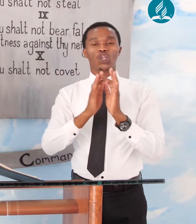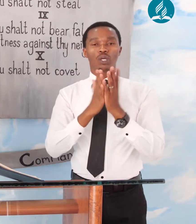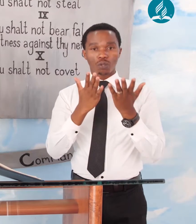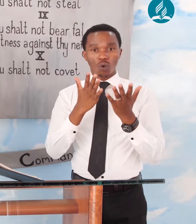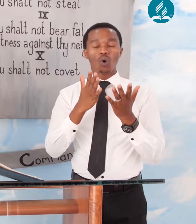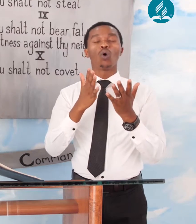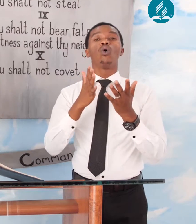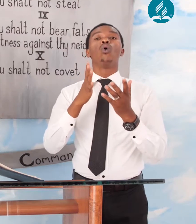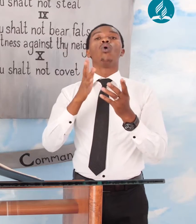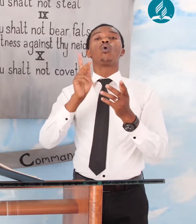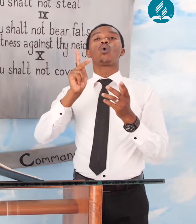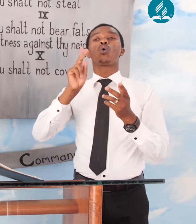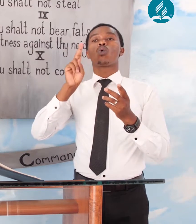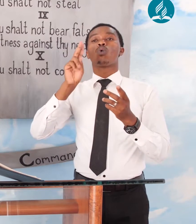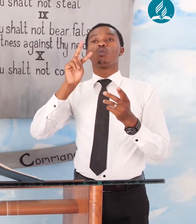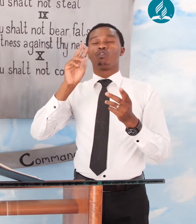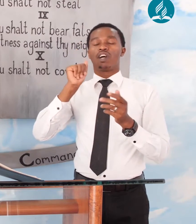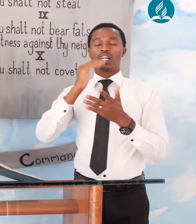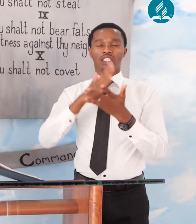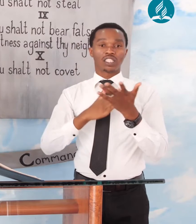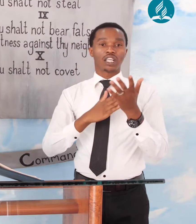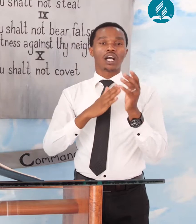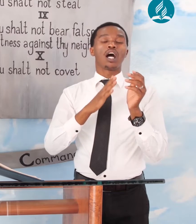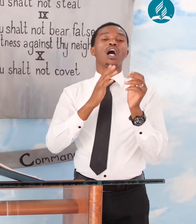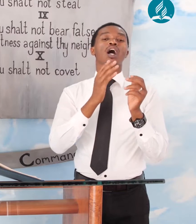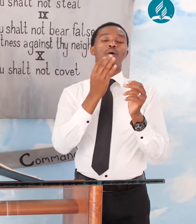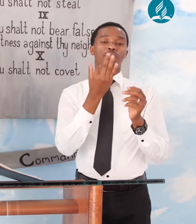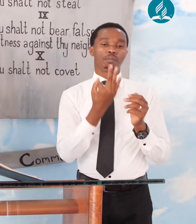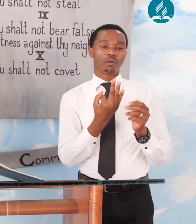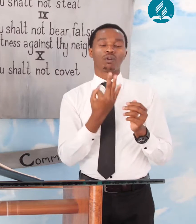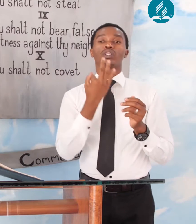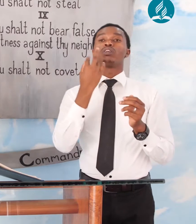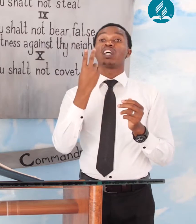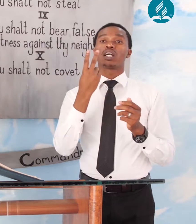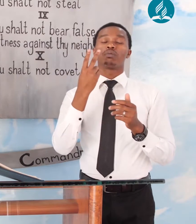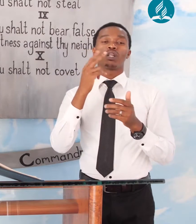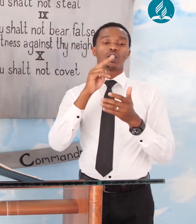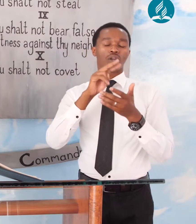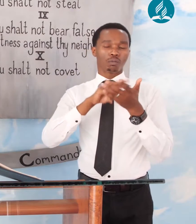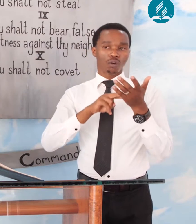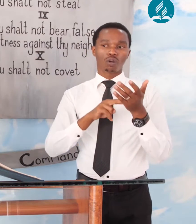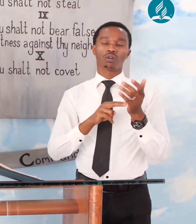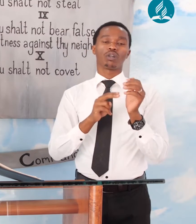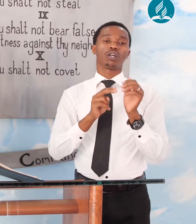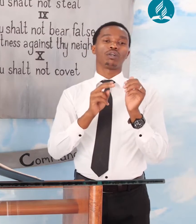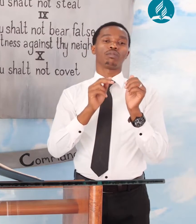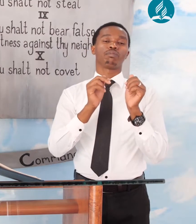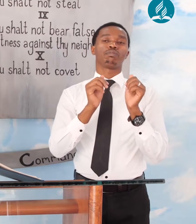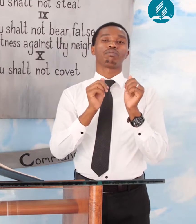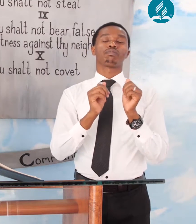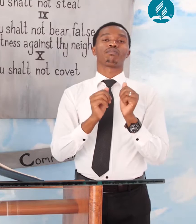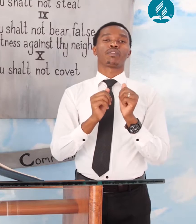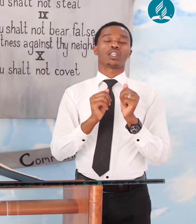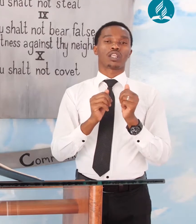umurongo wa 12 ndetse n'uwa 32 ngira ngo twahasoma